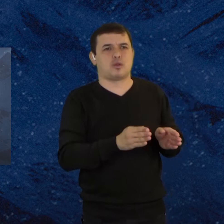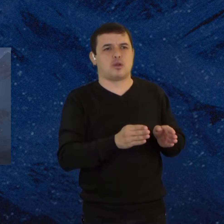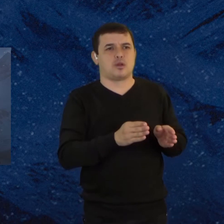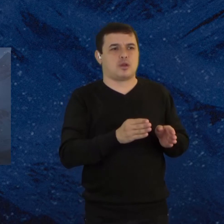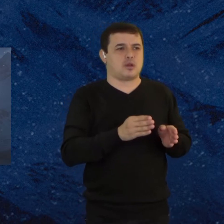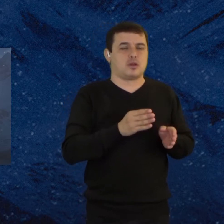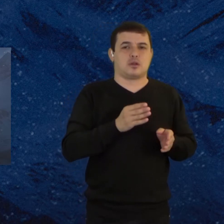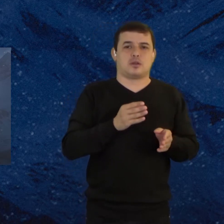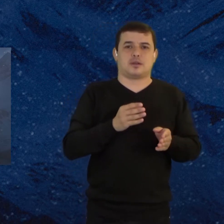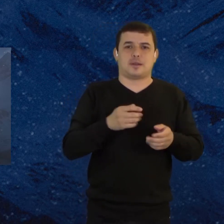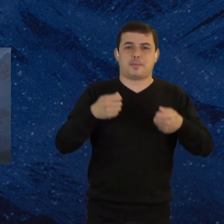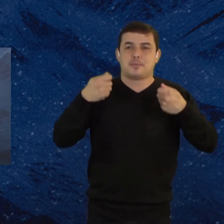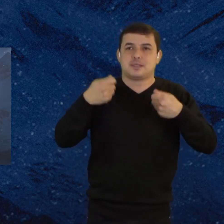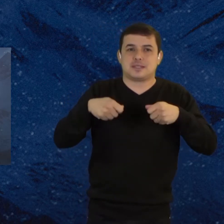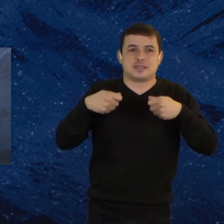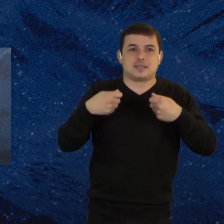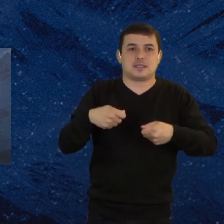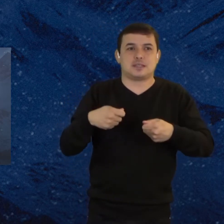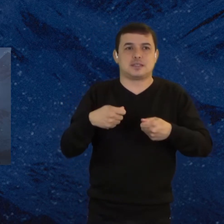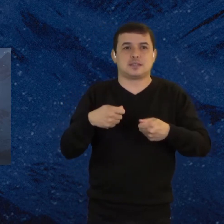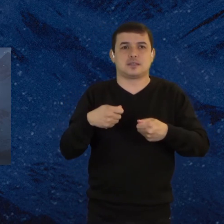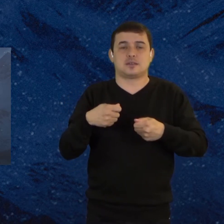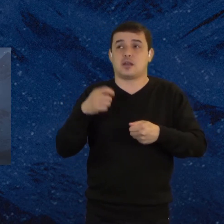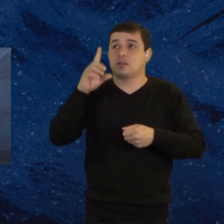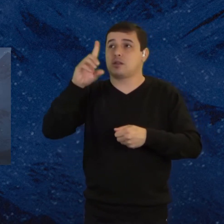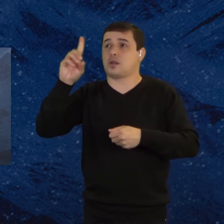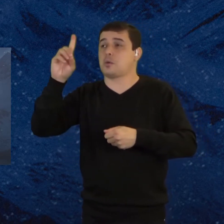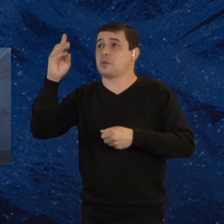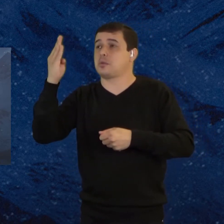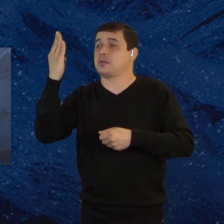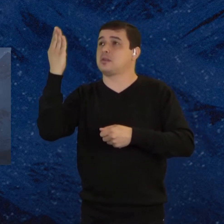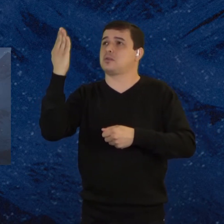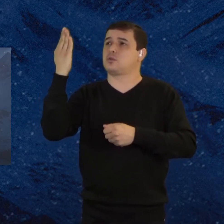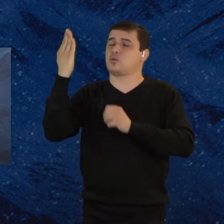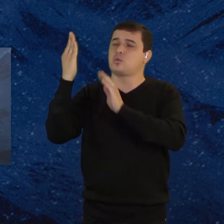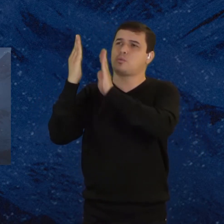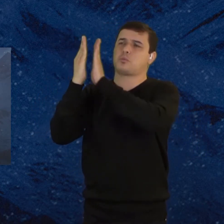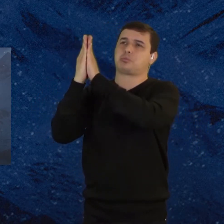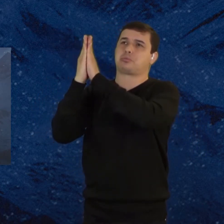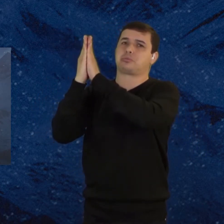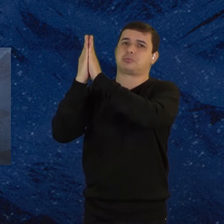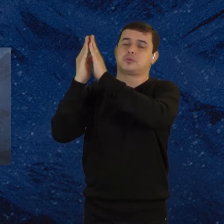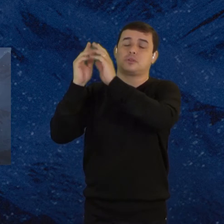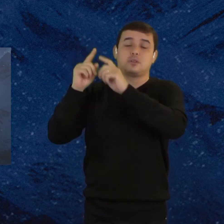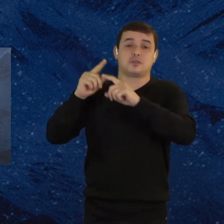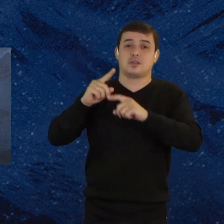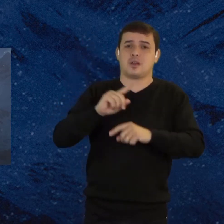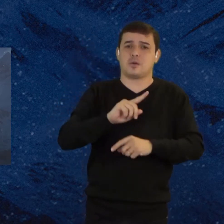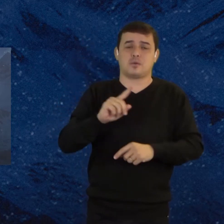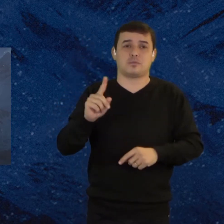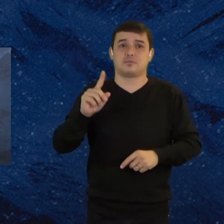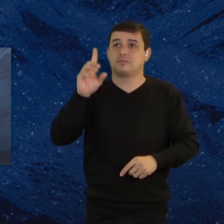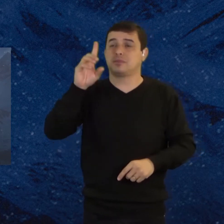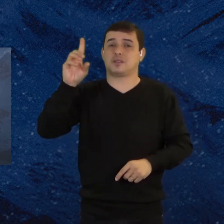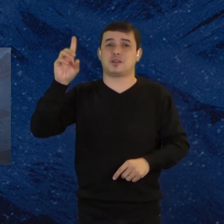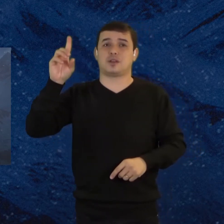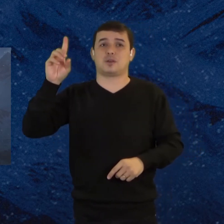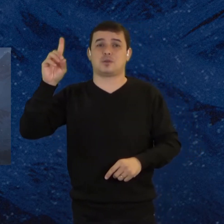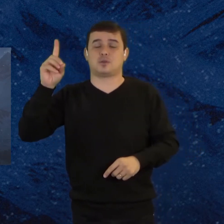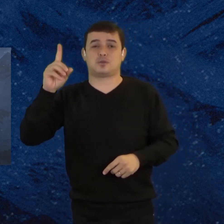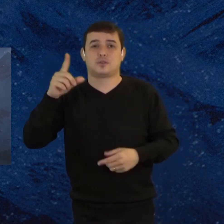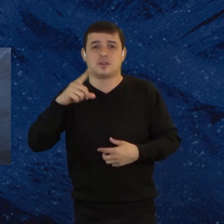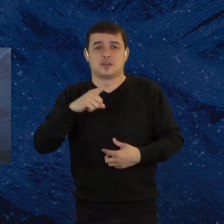precisa, não é, do homem para viver. Ele já vivia num ambiente gostoso sem o homem.